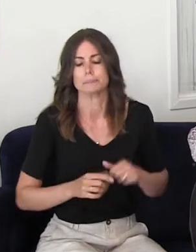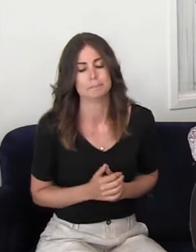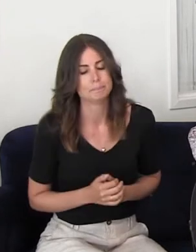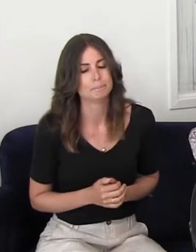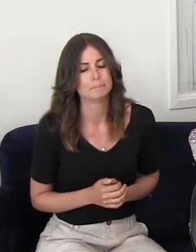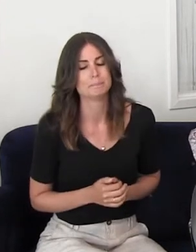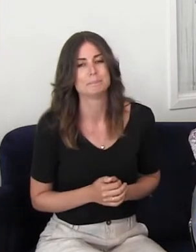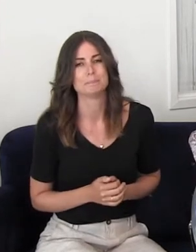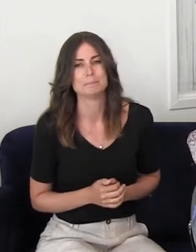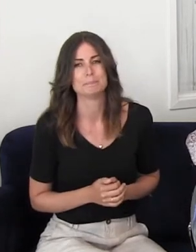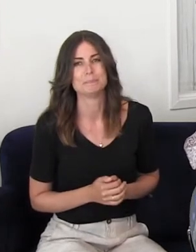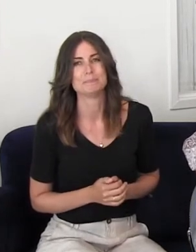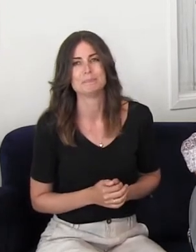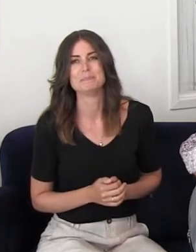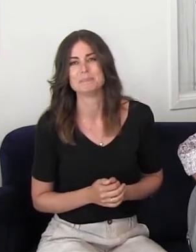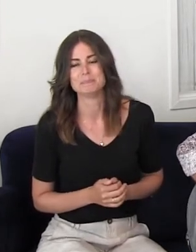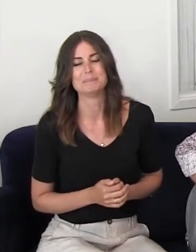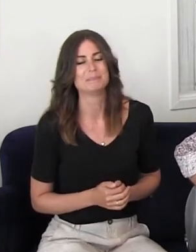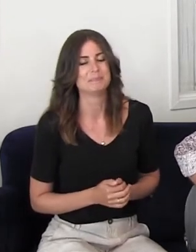släkt.